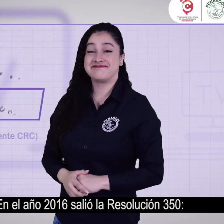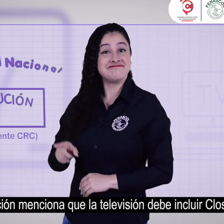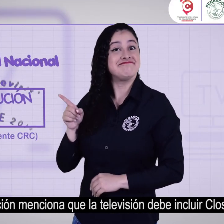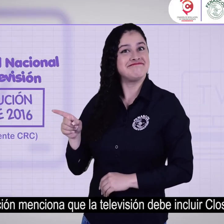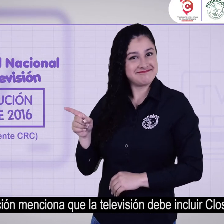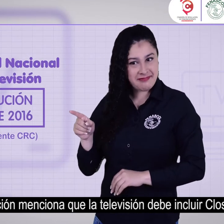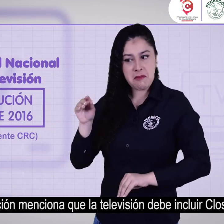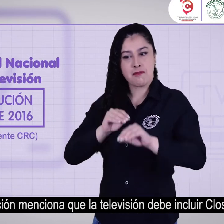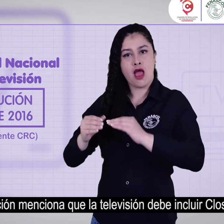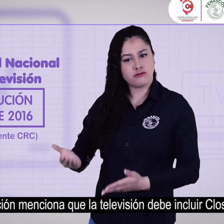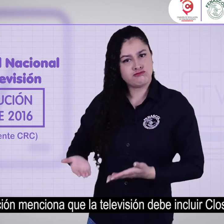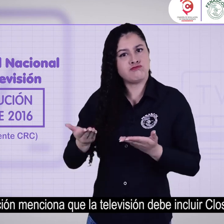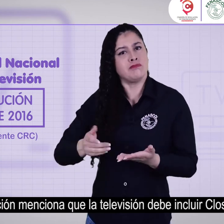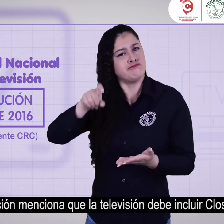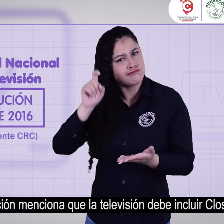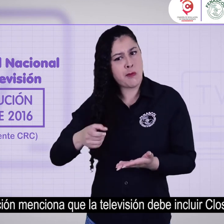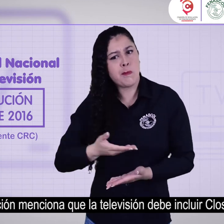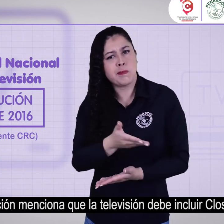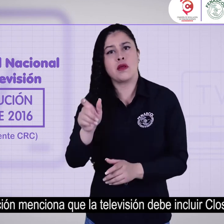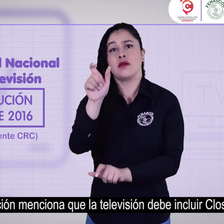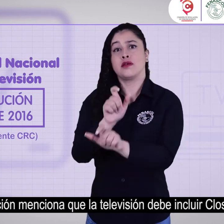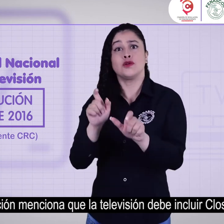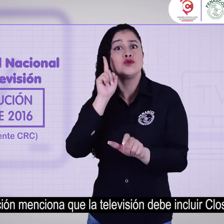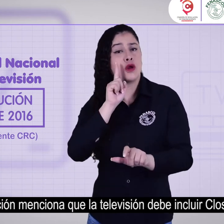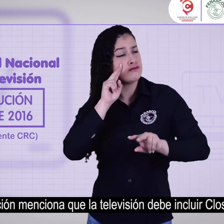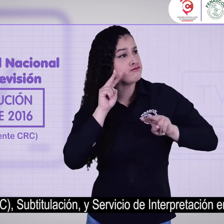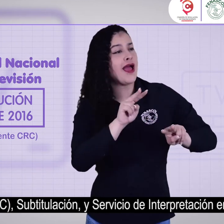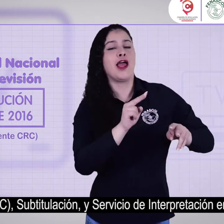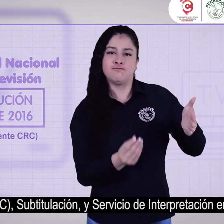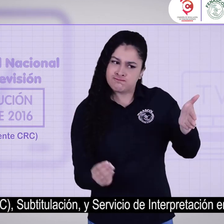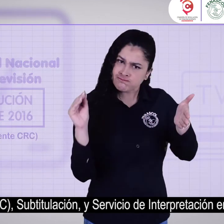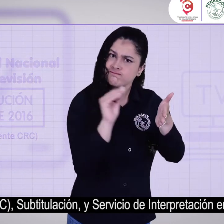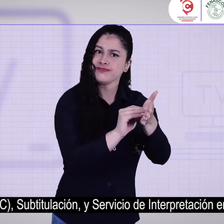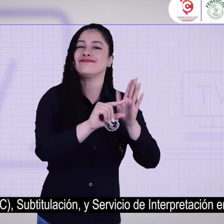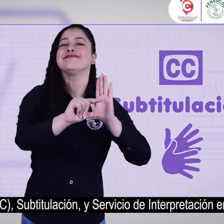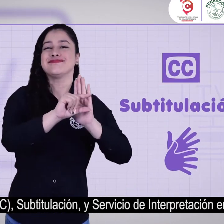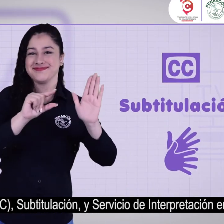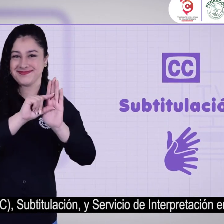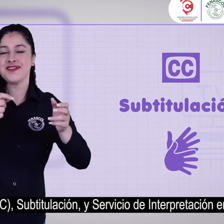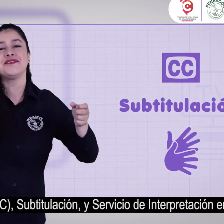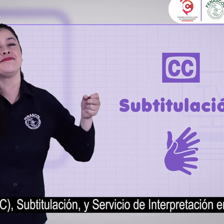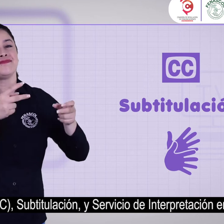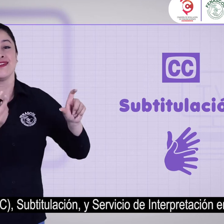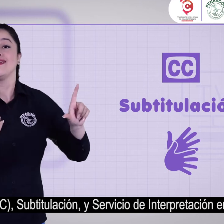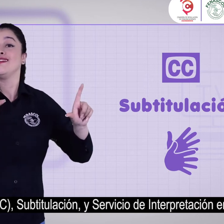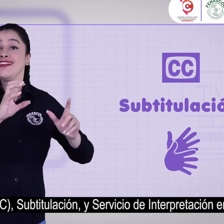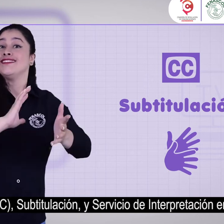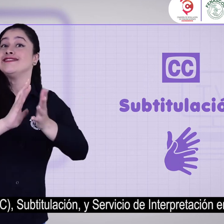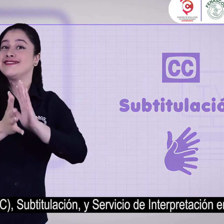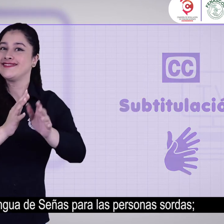Esta resolución menciona que la televisión debe incluir Club Caption, subtitulación y servicio de interpretación en